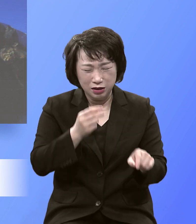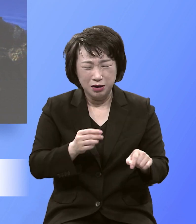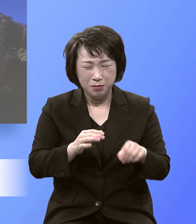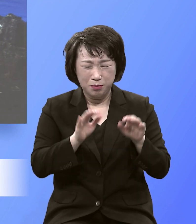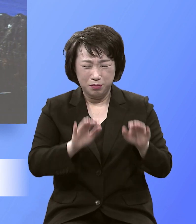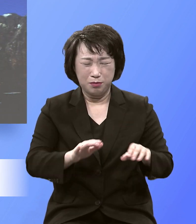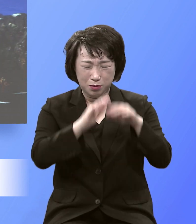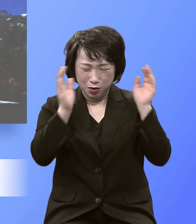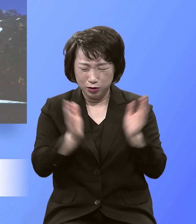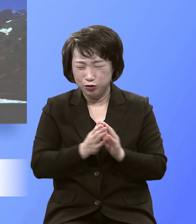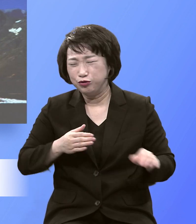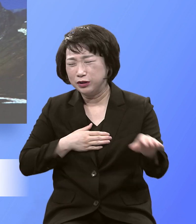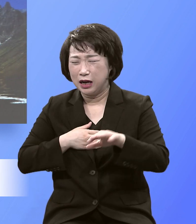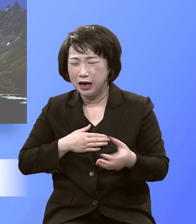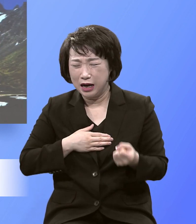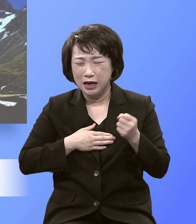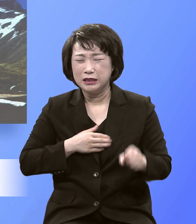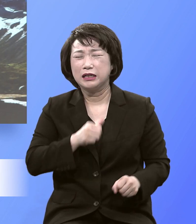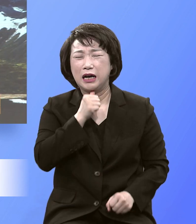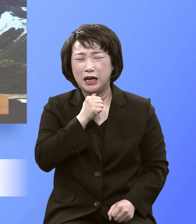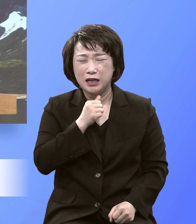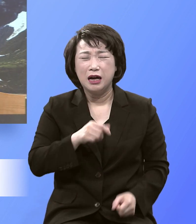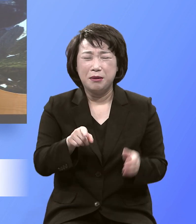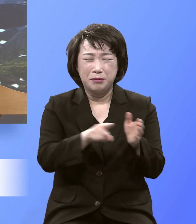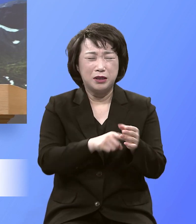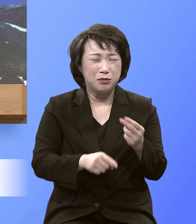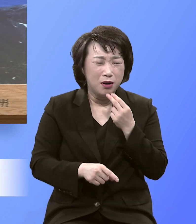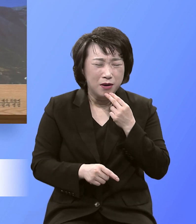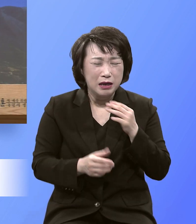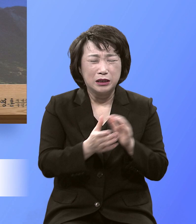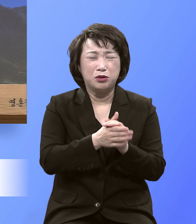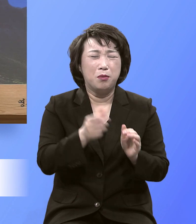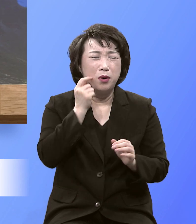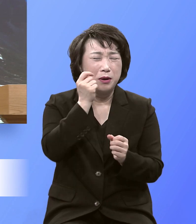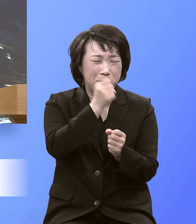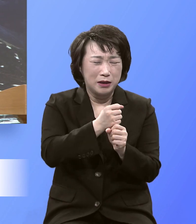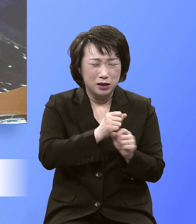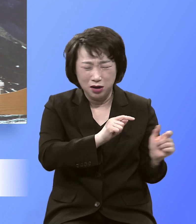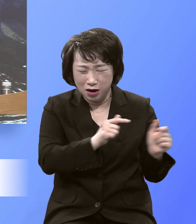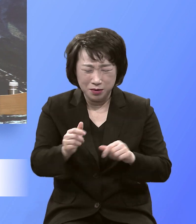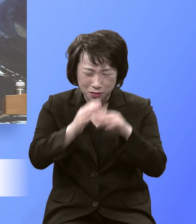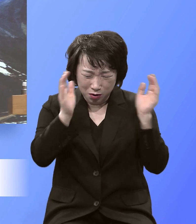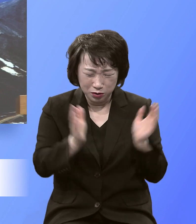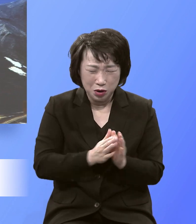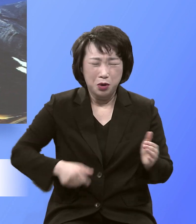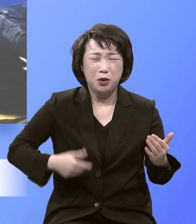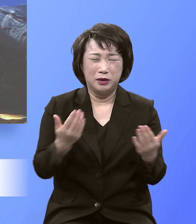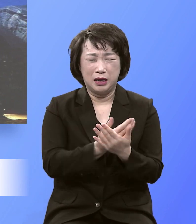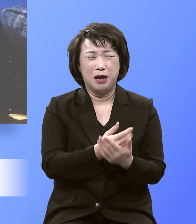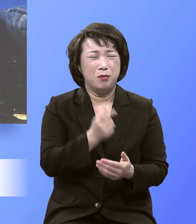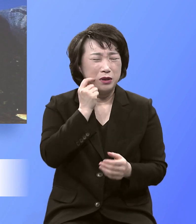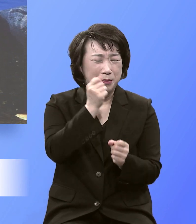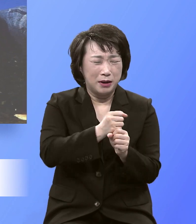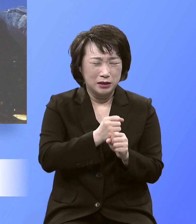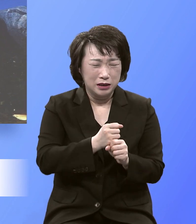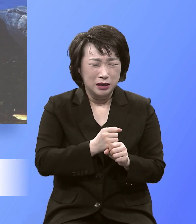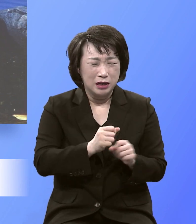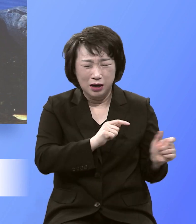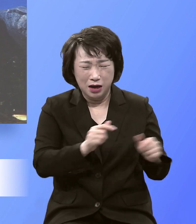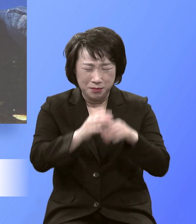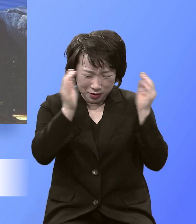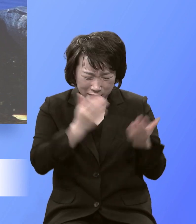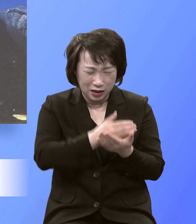걱정아 저들이 가진 모든 가난아 불신앙아 기도 못하게 하는 것들아 회개 못하게 하는 것들아